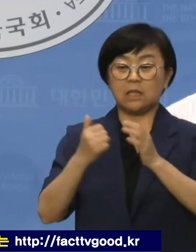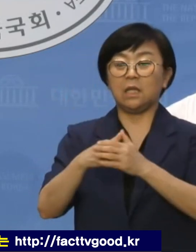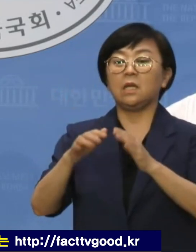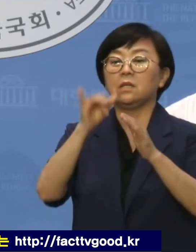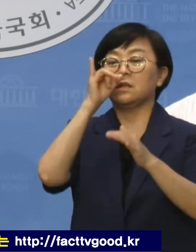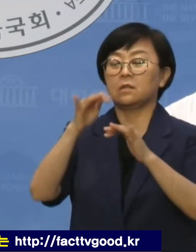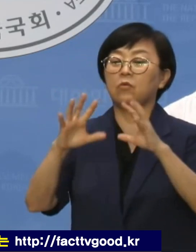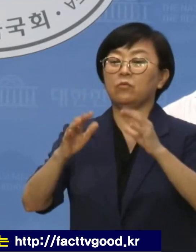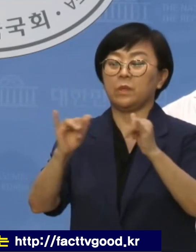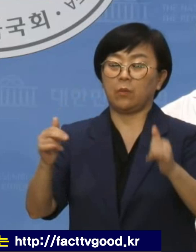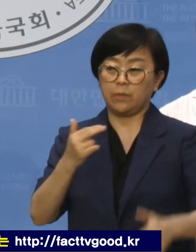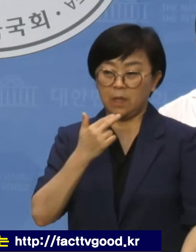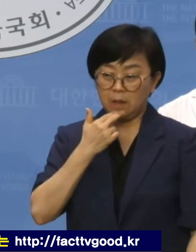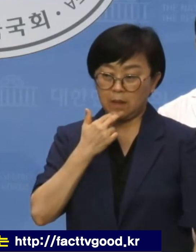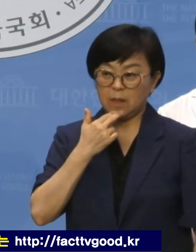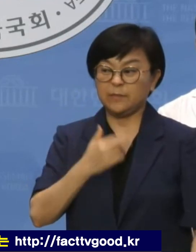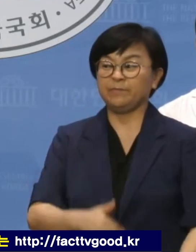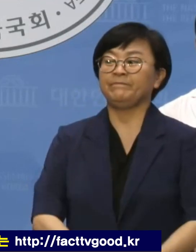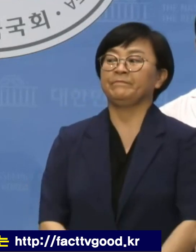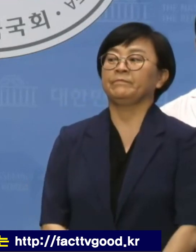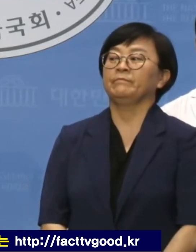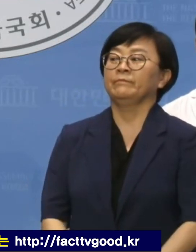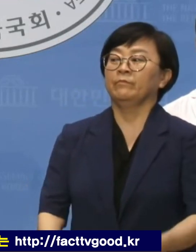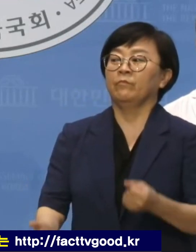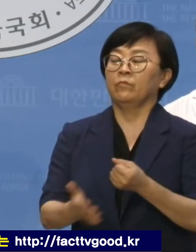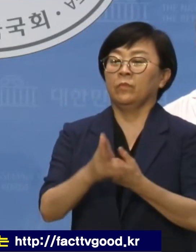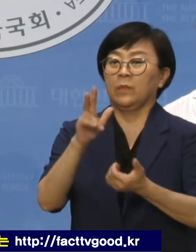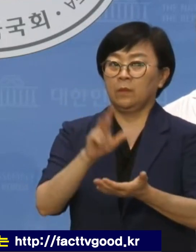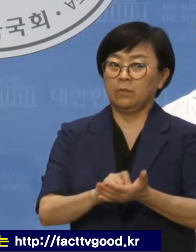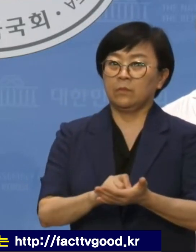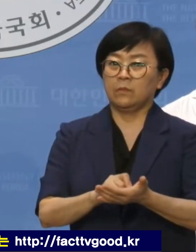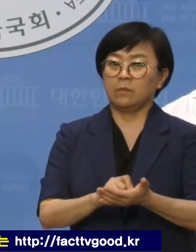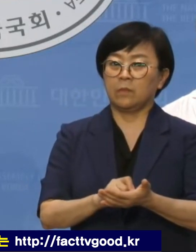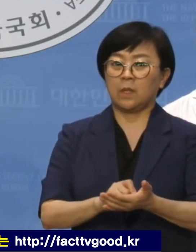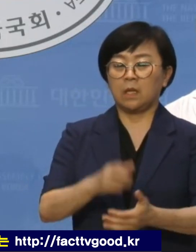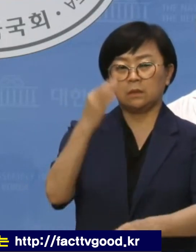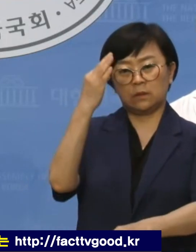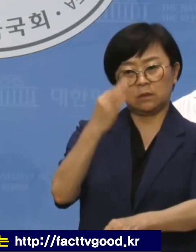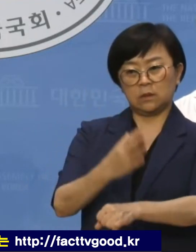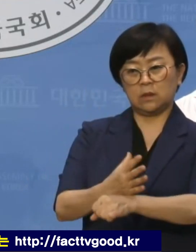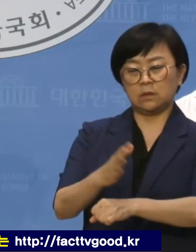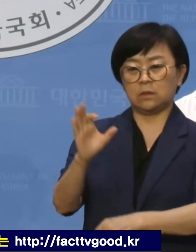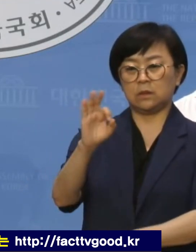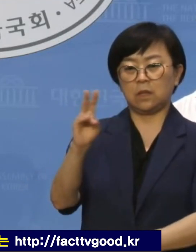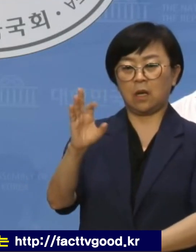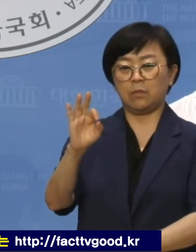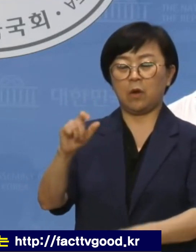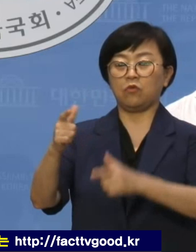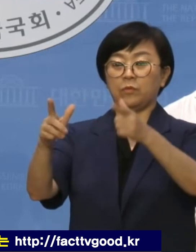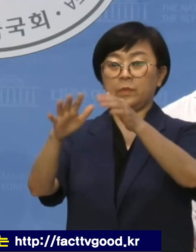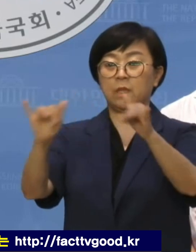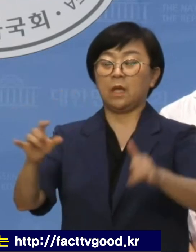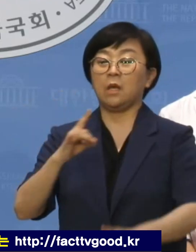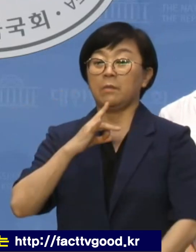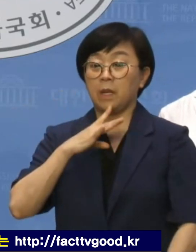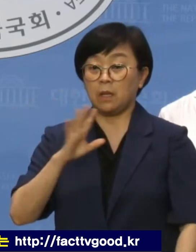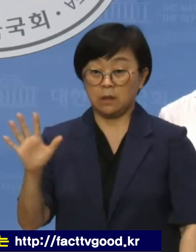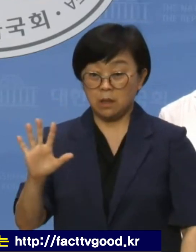것이라고 생각을 합니다. 그렇기 때문에 이 문제는 단순히 양평 군민만의 문제가